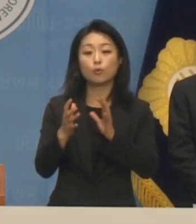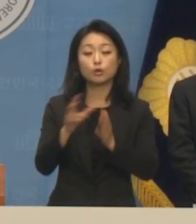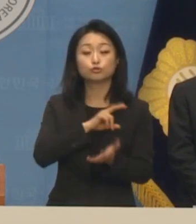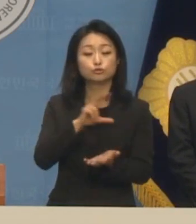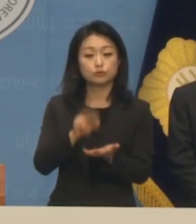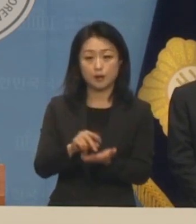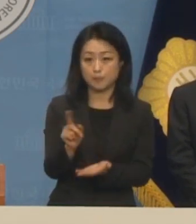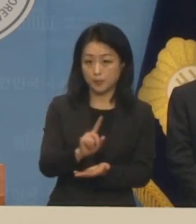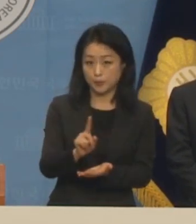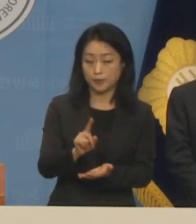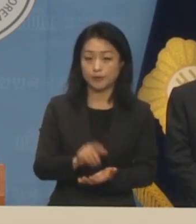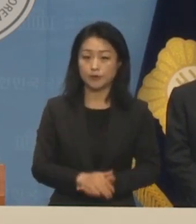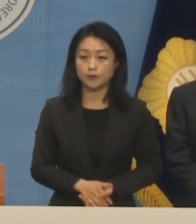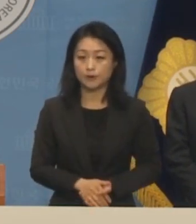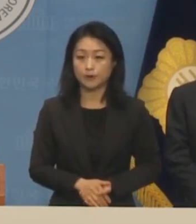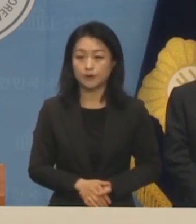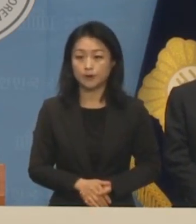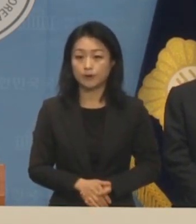주제들은